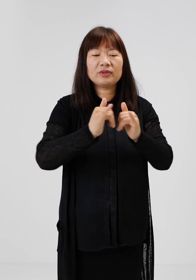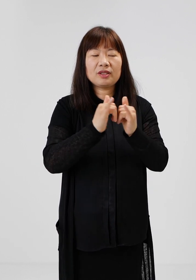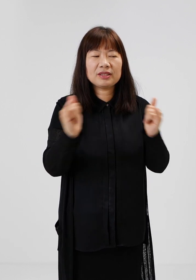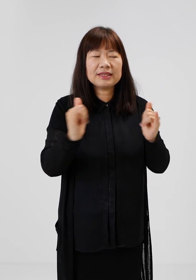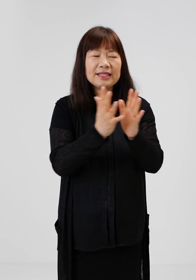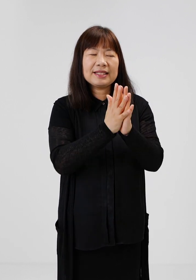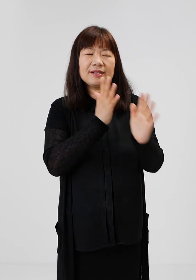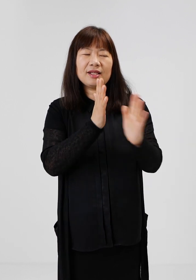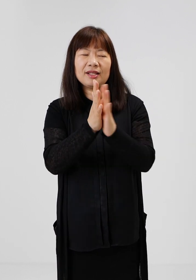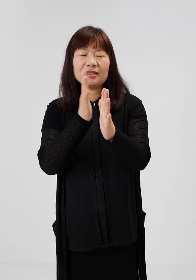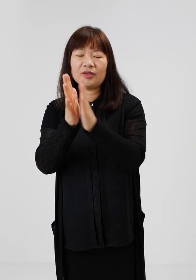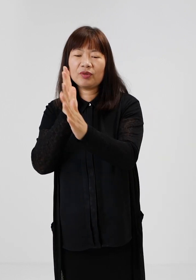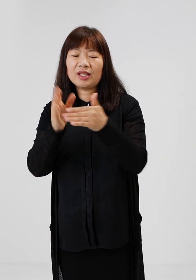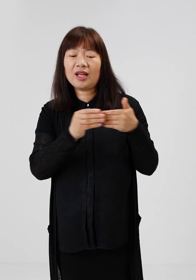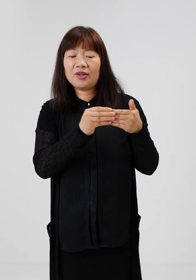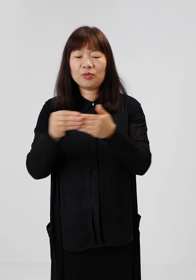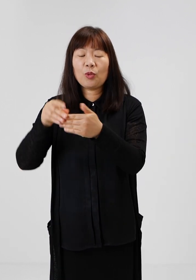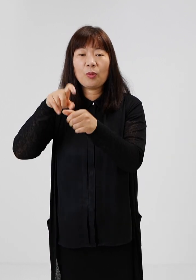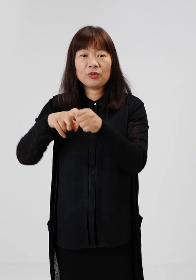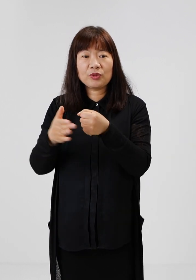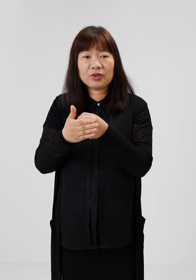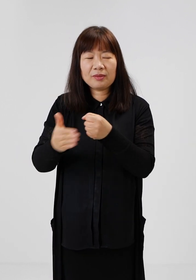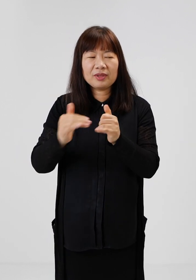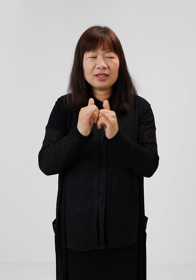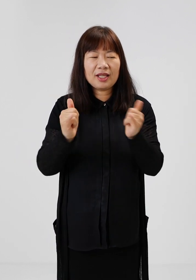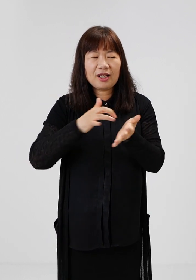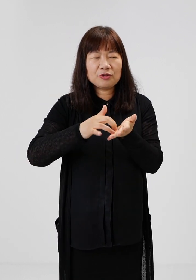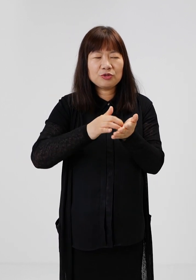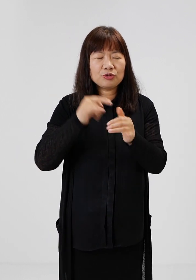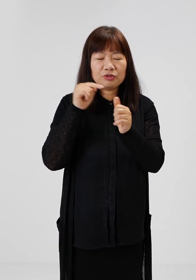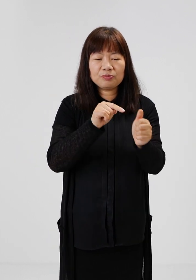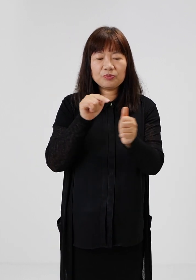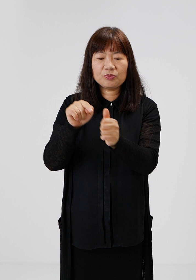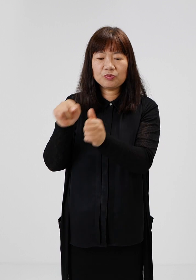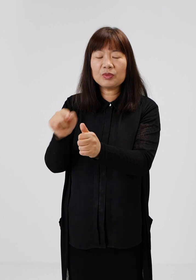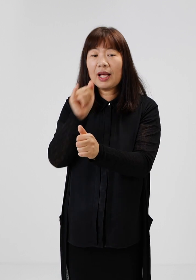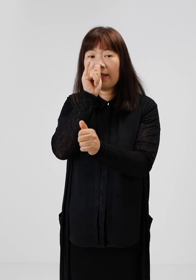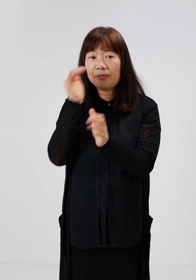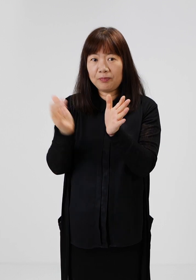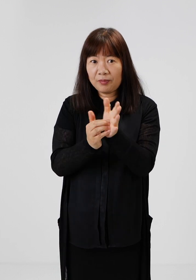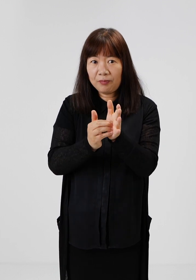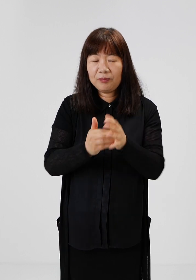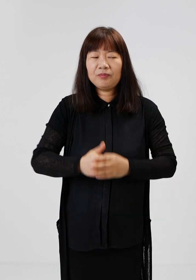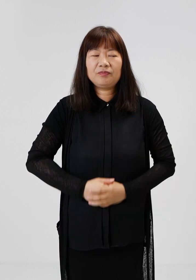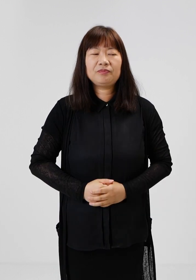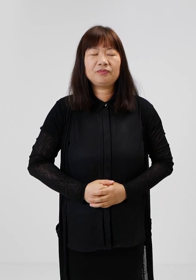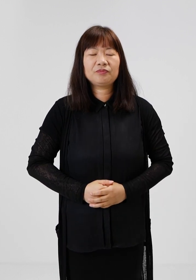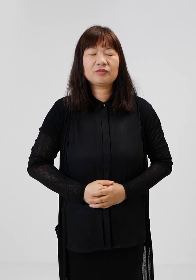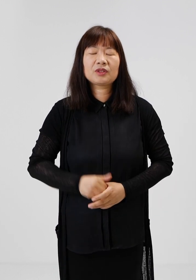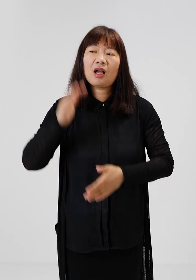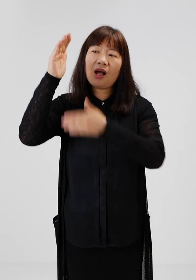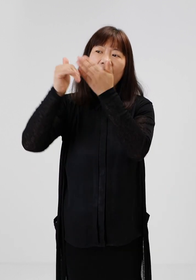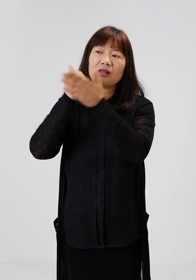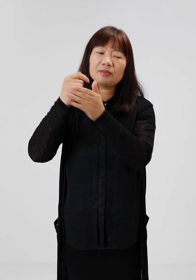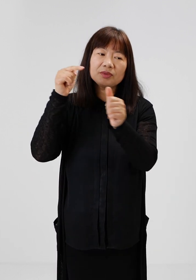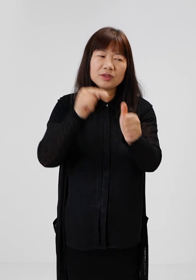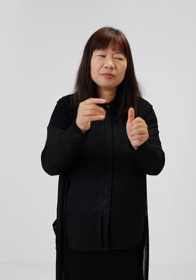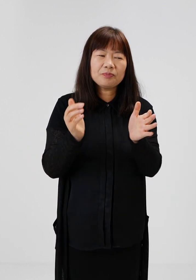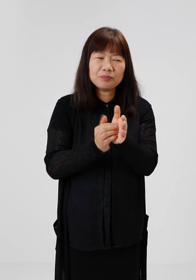백성들을 질서 있게 인도하기 위해서 인구 조사를 시킨 거예요. 그건 하나님이 시킨